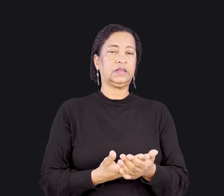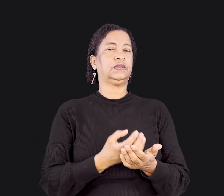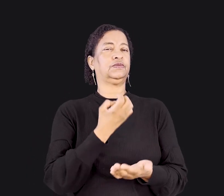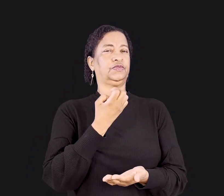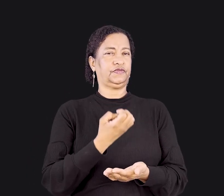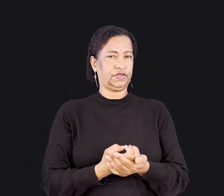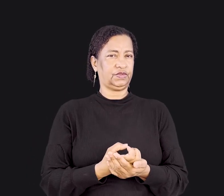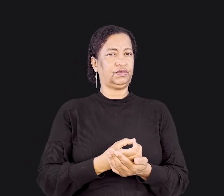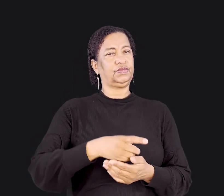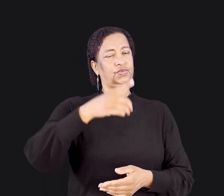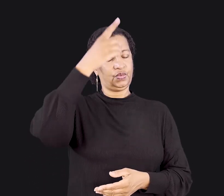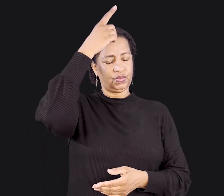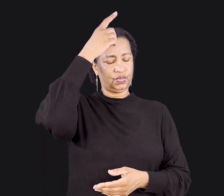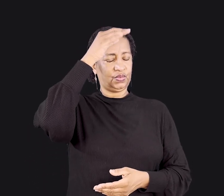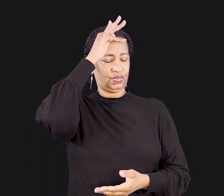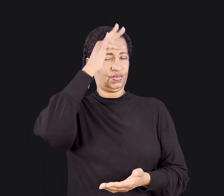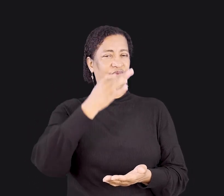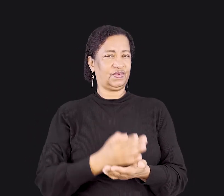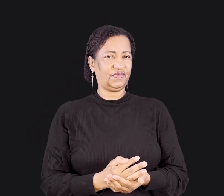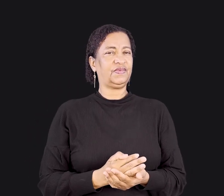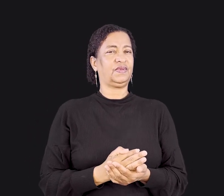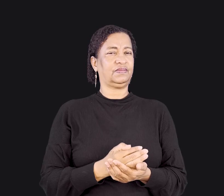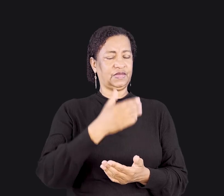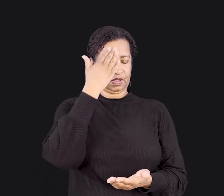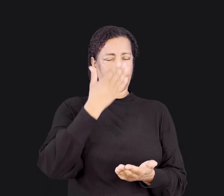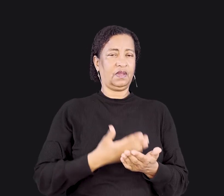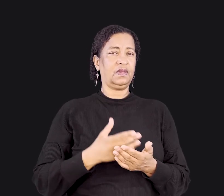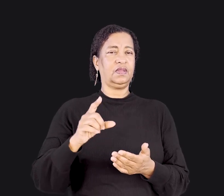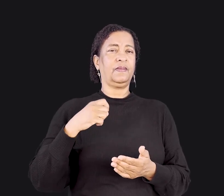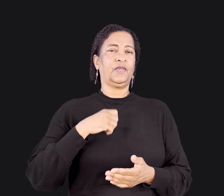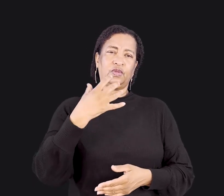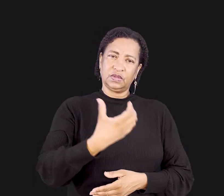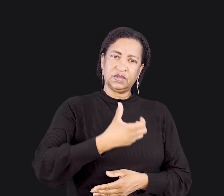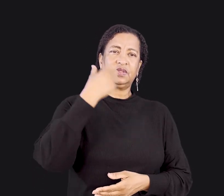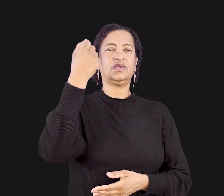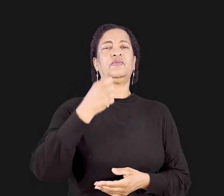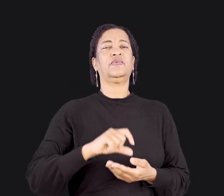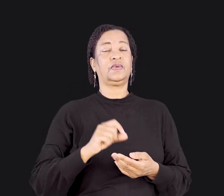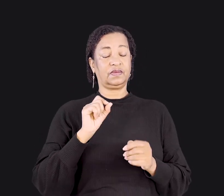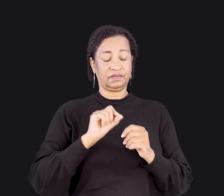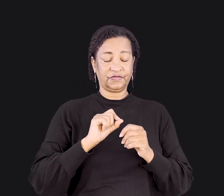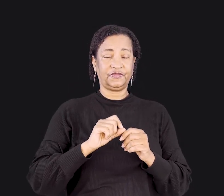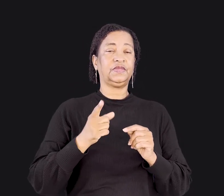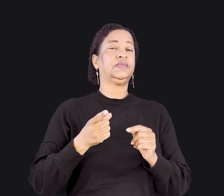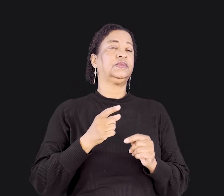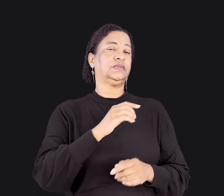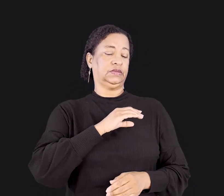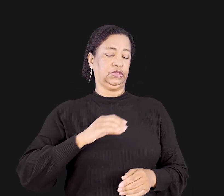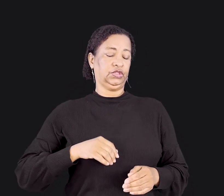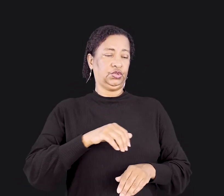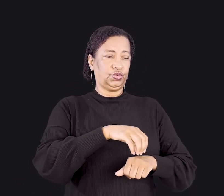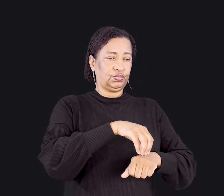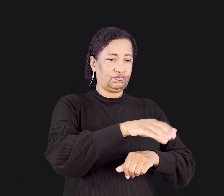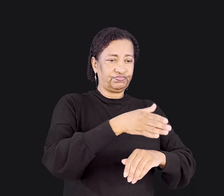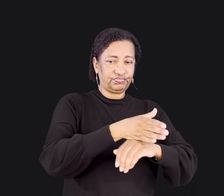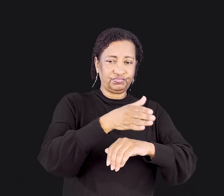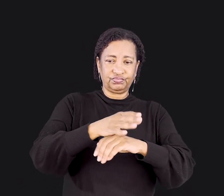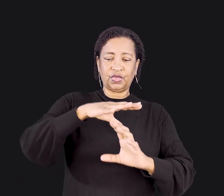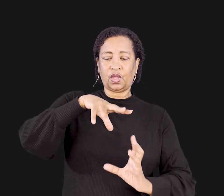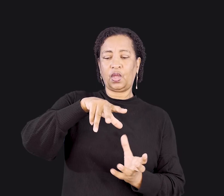vem de Deus, pode salvá-lo. Tudo isso é resultado da graça de Deus, e foi ela que o levou a enviar Cristo ao mundo para que pudéssemos ser